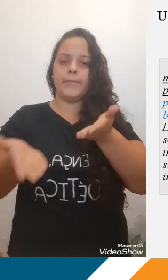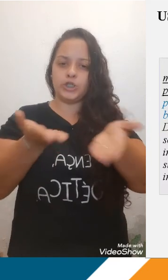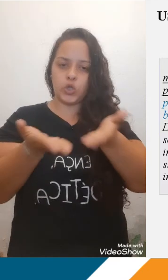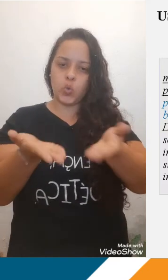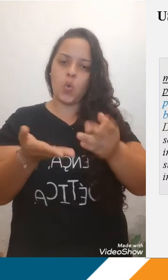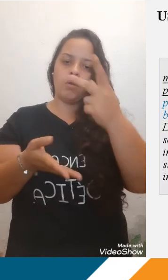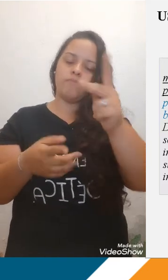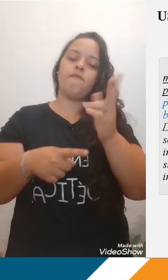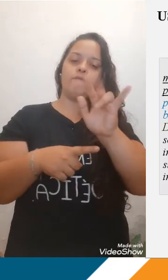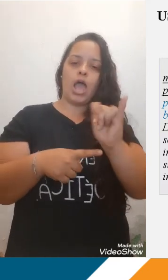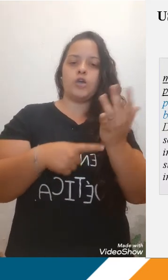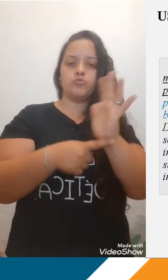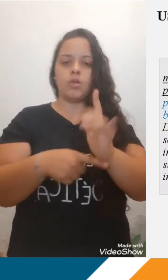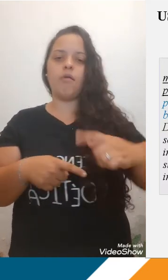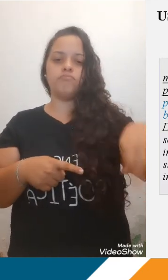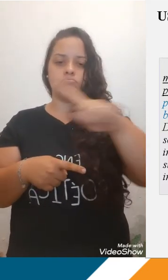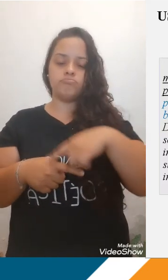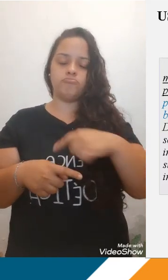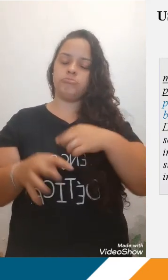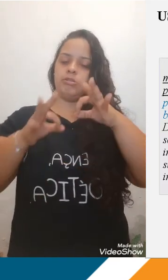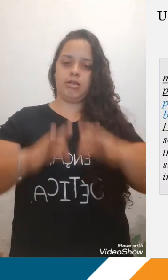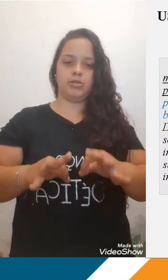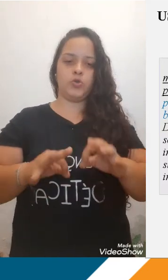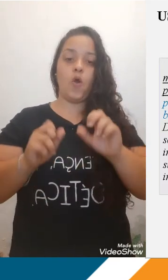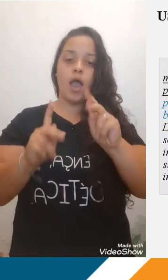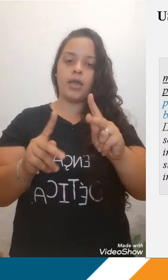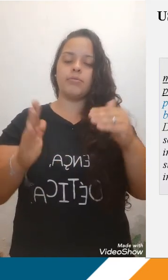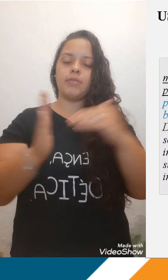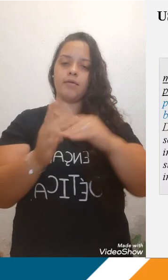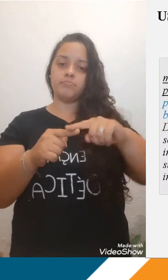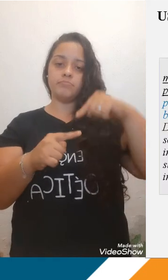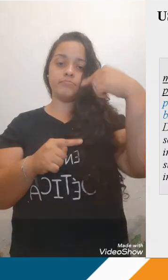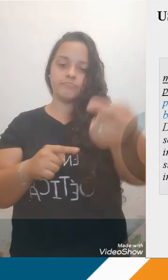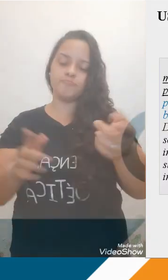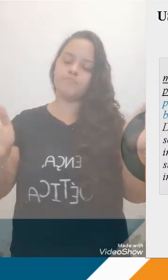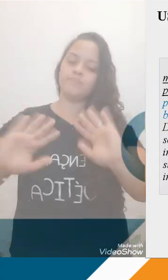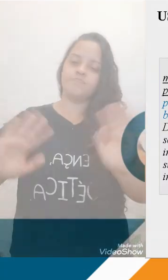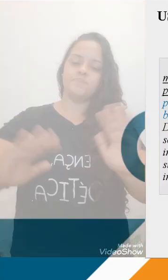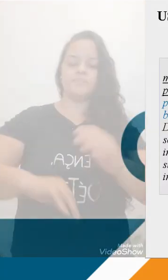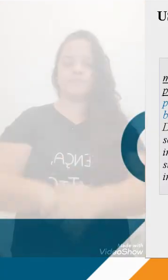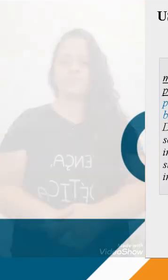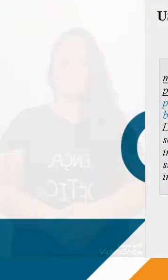eles vão exercer muito bem essa função, eu tenho certeza. Até breve, e é isso.